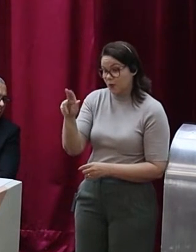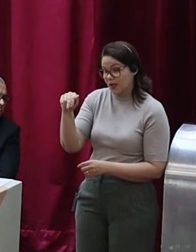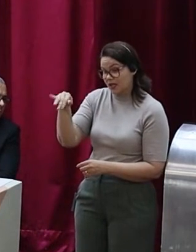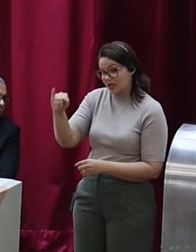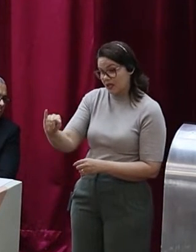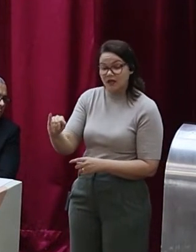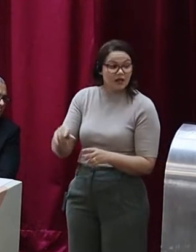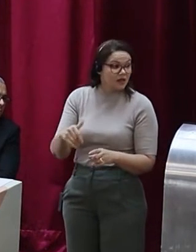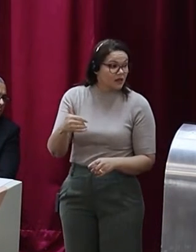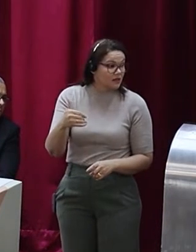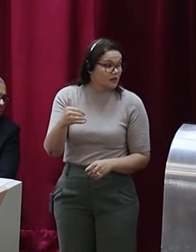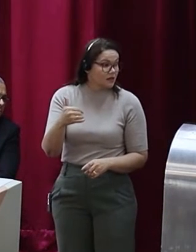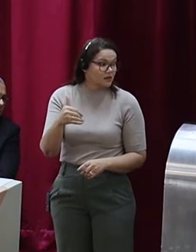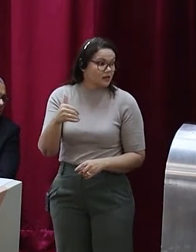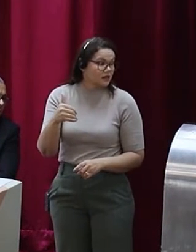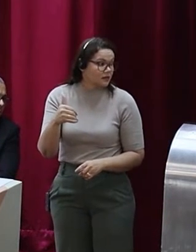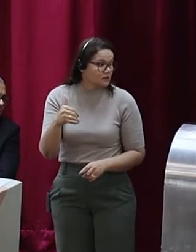10%.